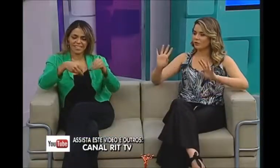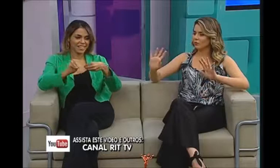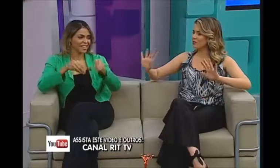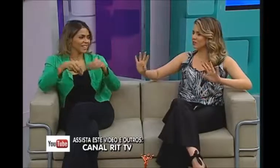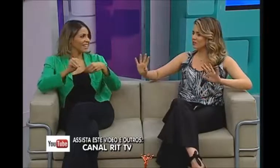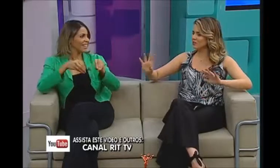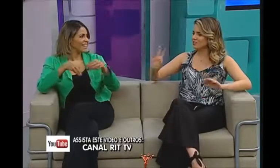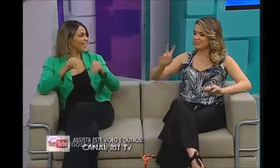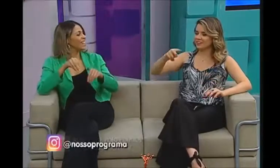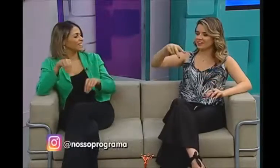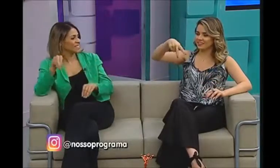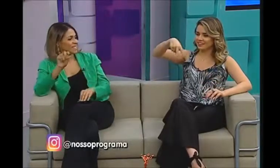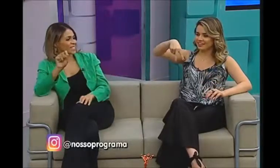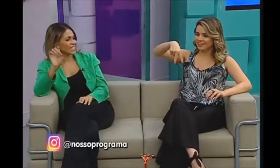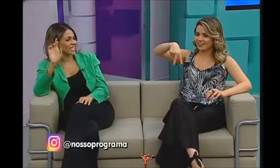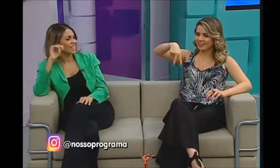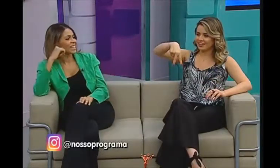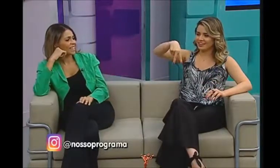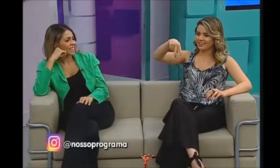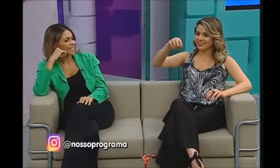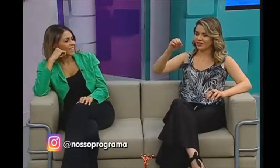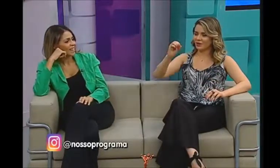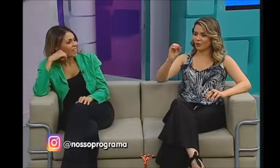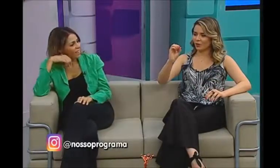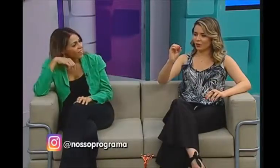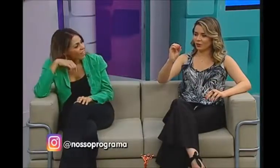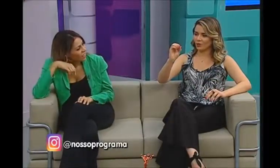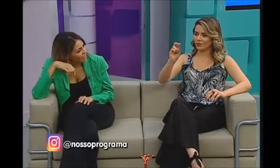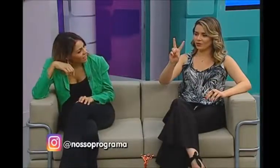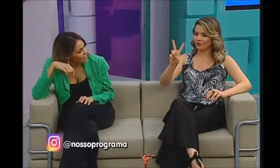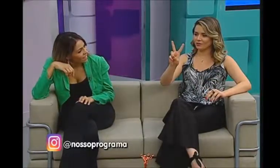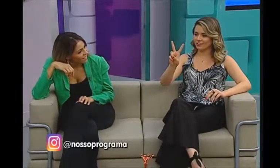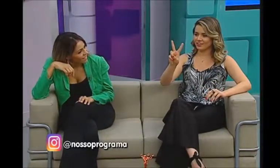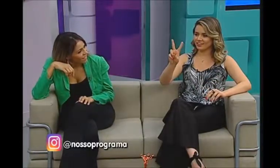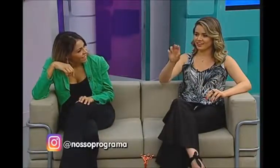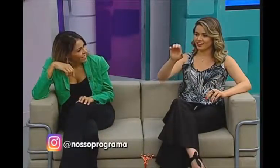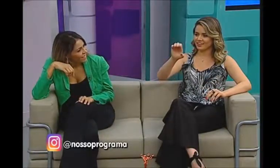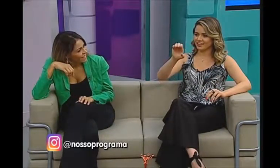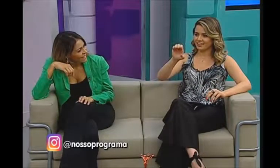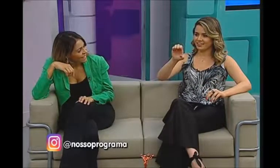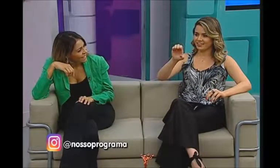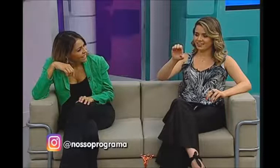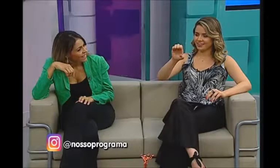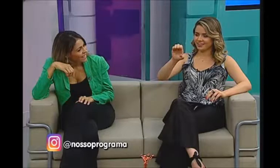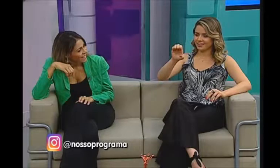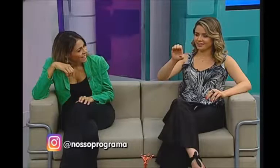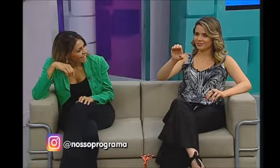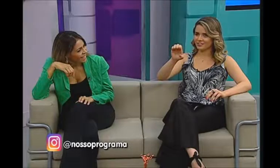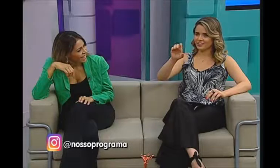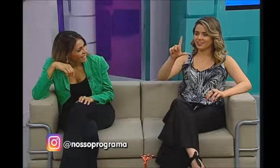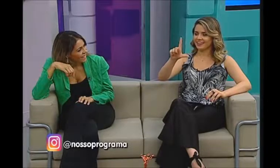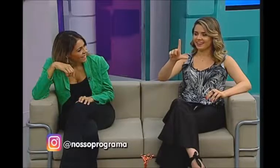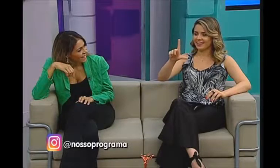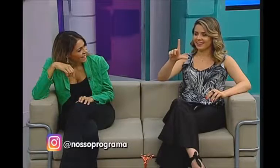vou fazer sozinha, vai. Vai fazer sozinha. N, O, V, E, V,